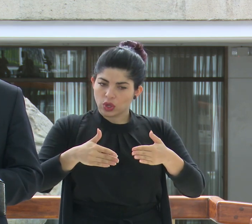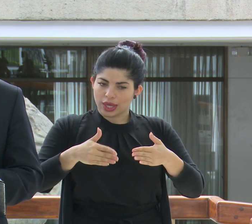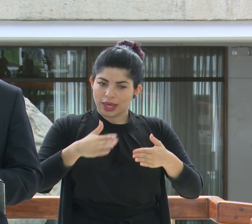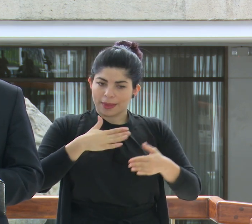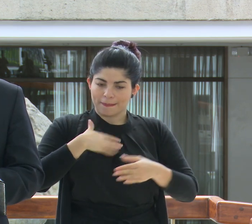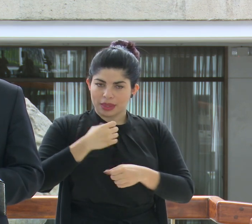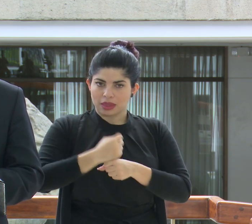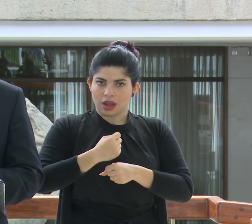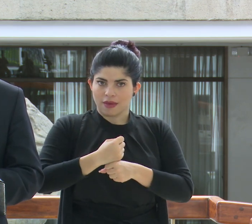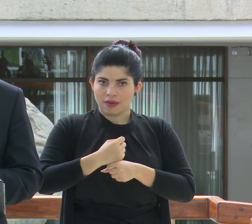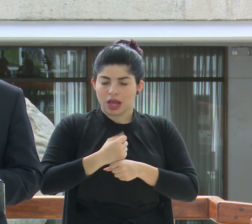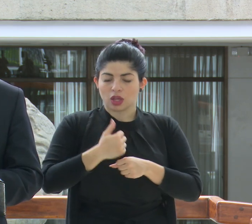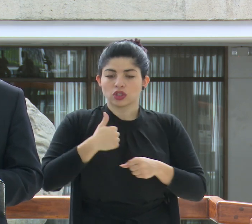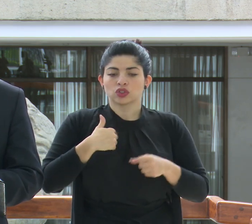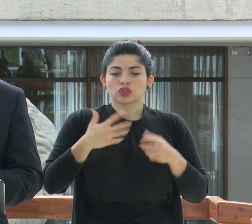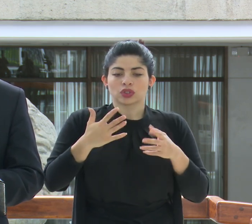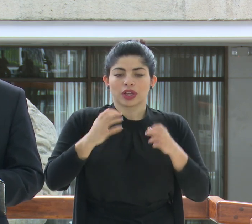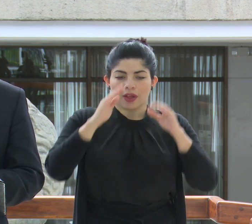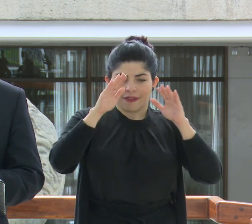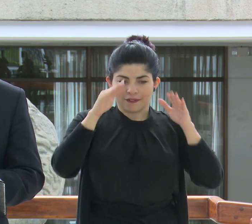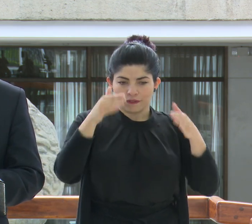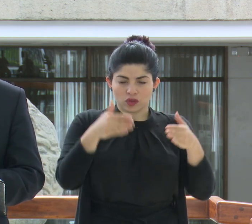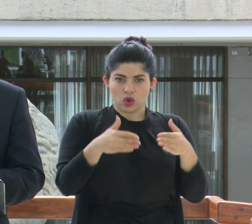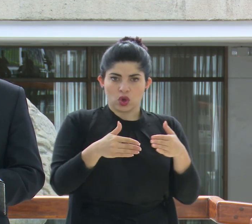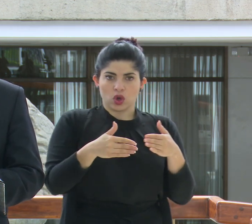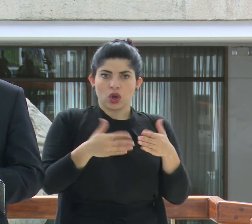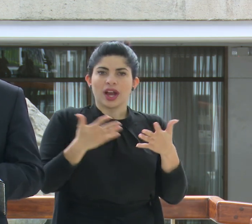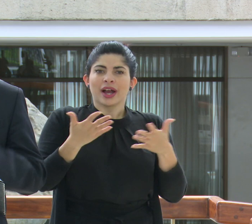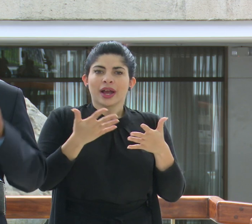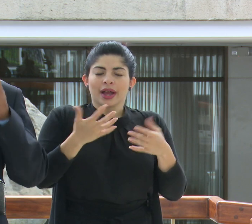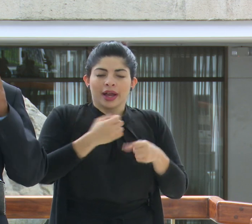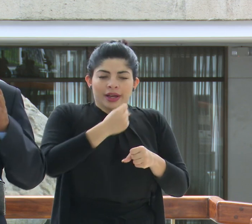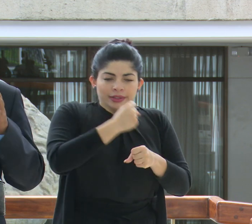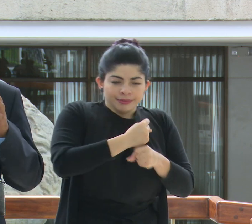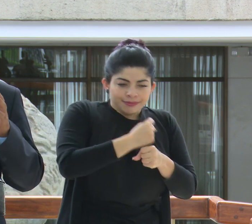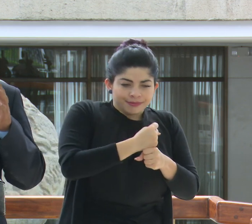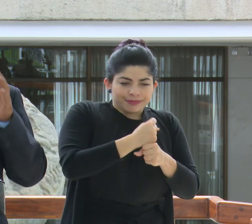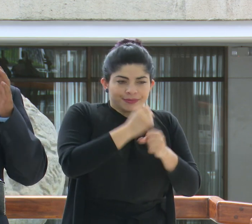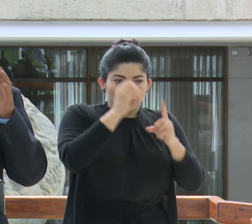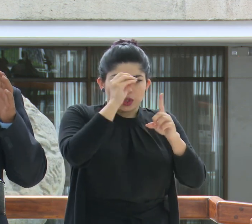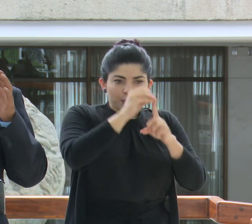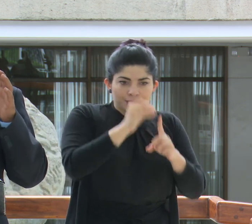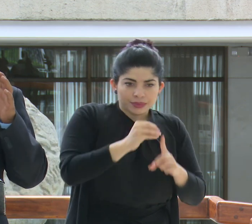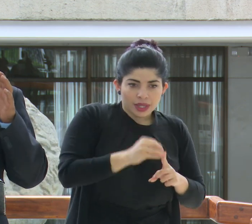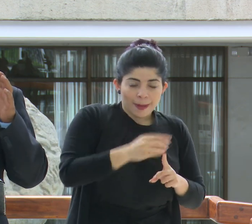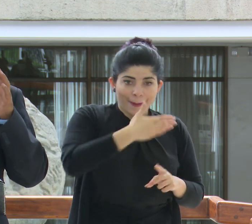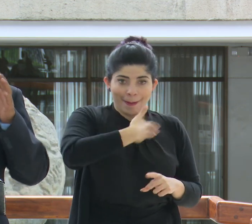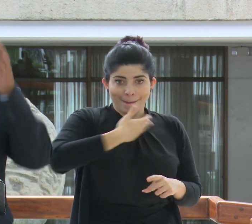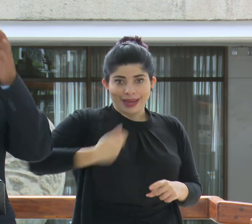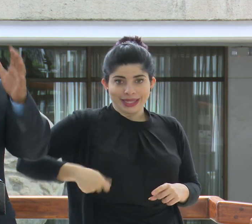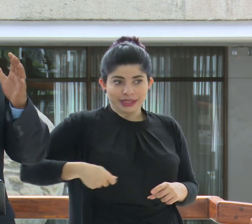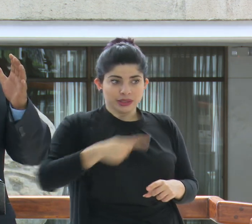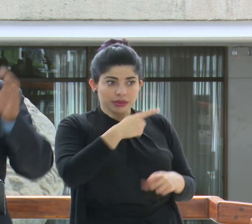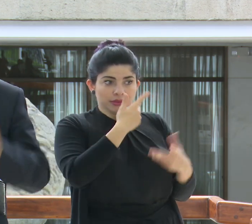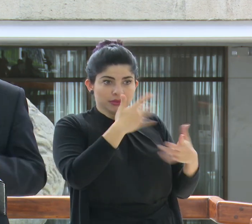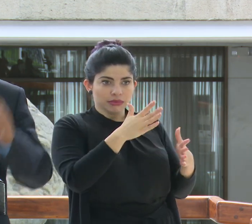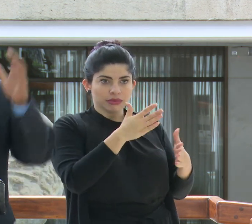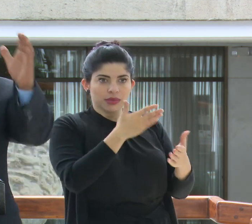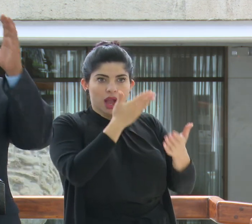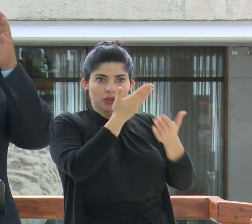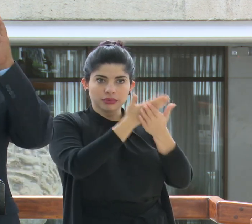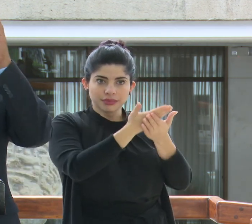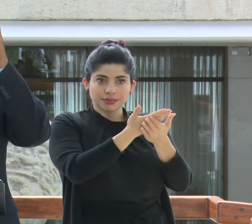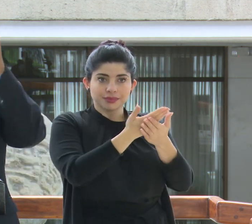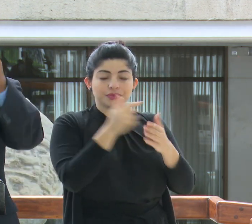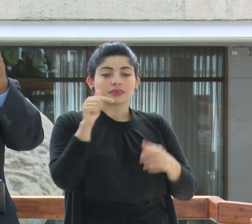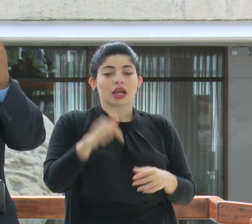en mi trabajo, de enfoque en las tareas y en los propósitos que el señor presidente ha planteado. O sea,